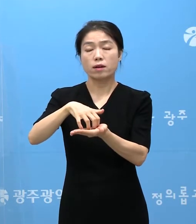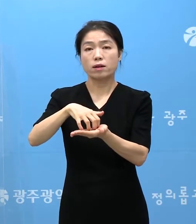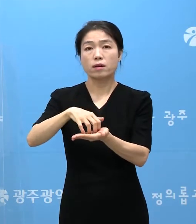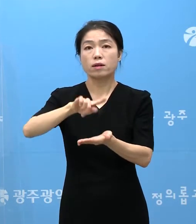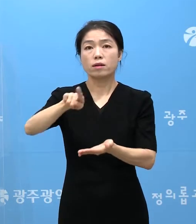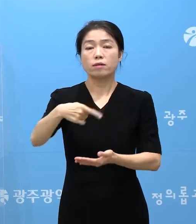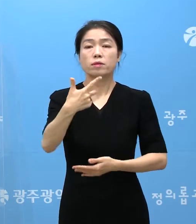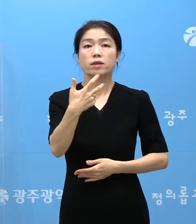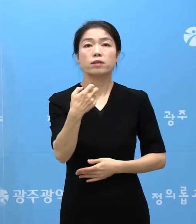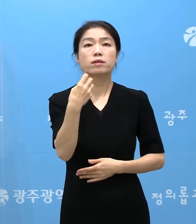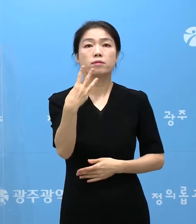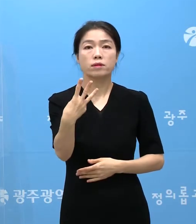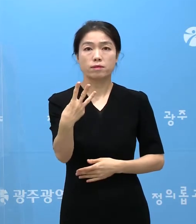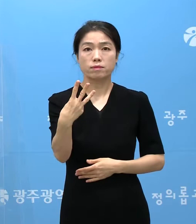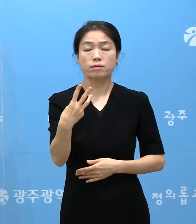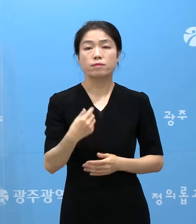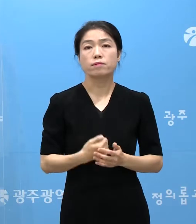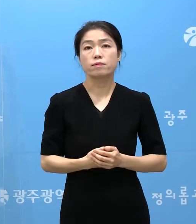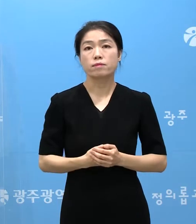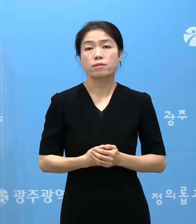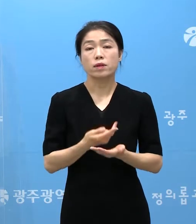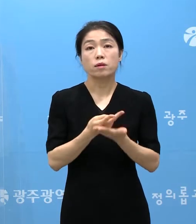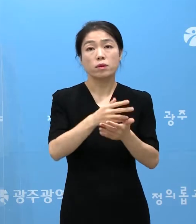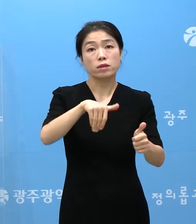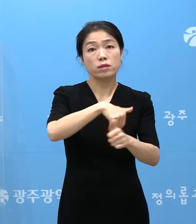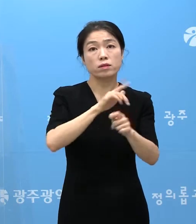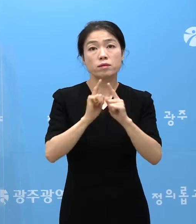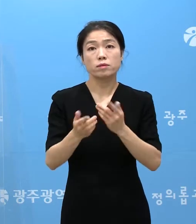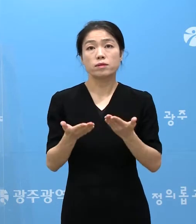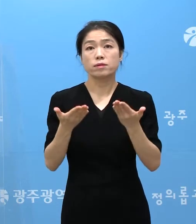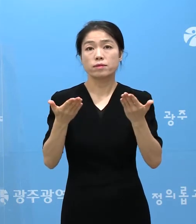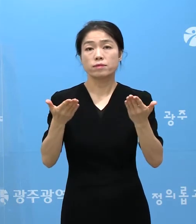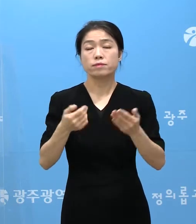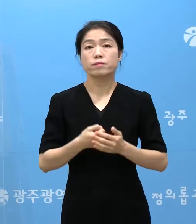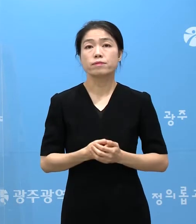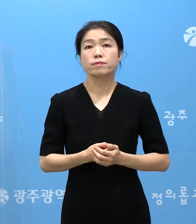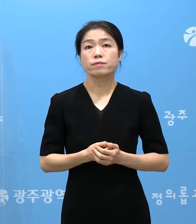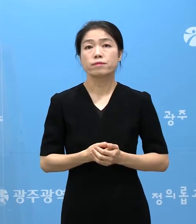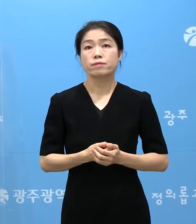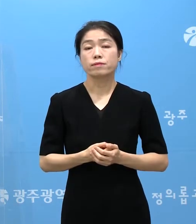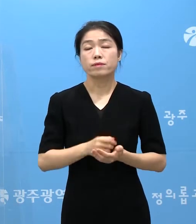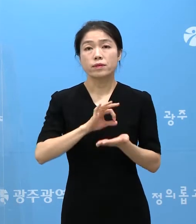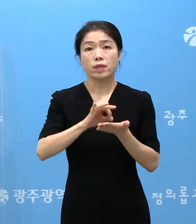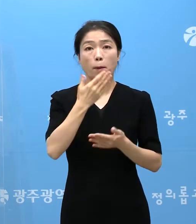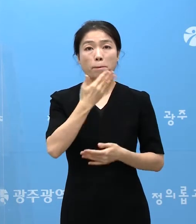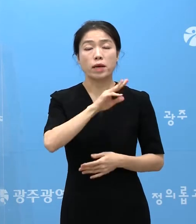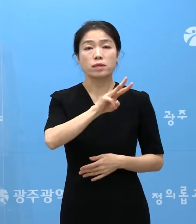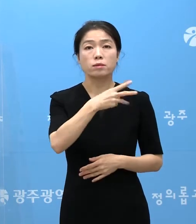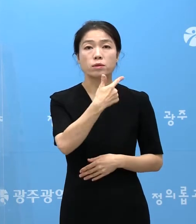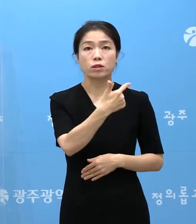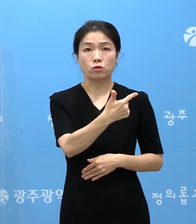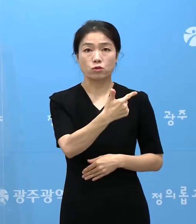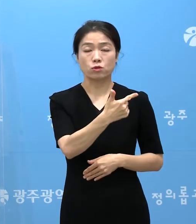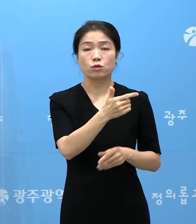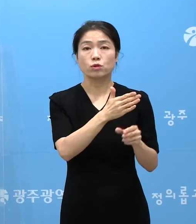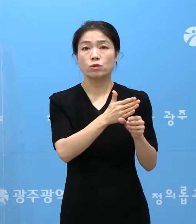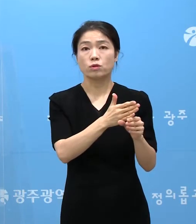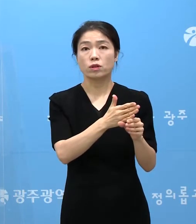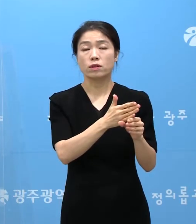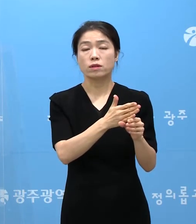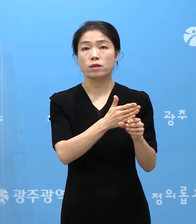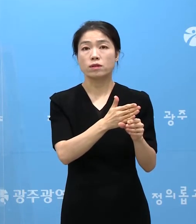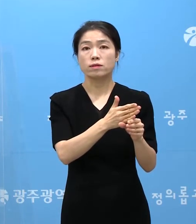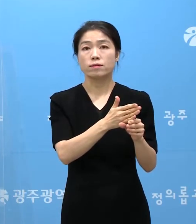누계로 173분입니다. 병상 현황을 말씀드리겠습니다. 총 306병상을 갖추고